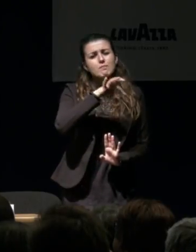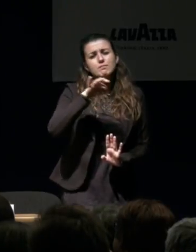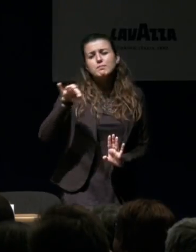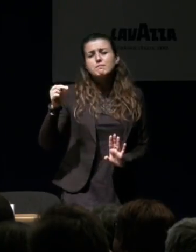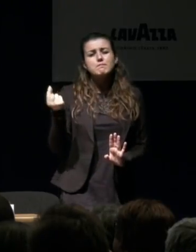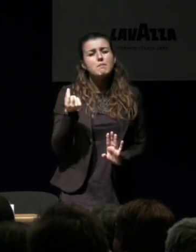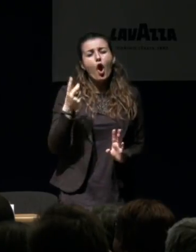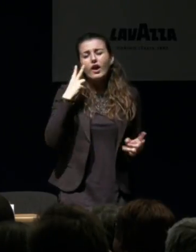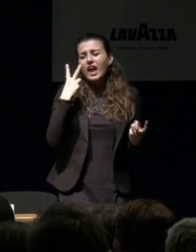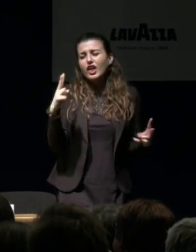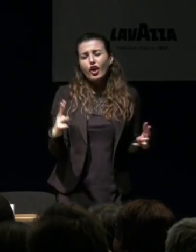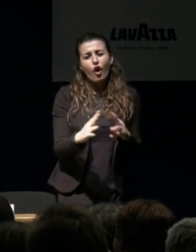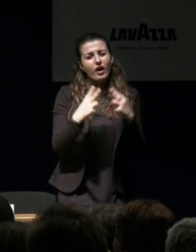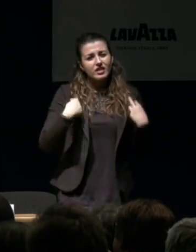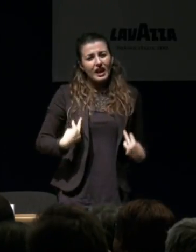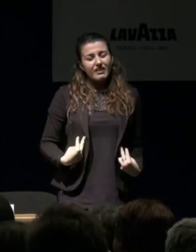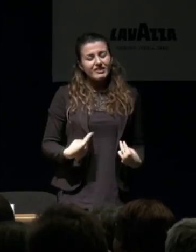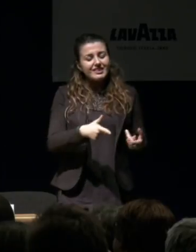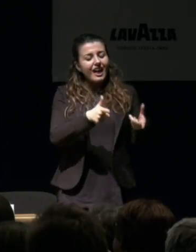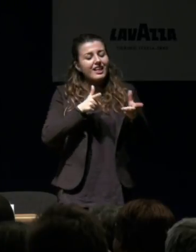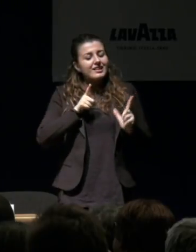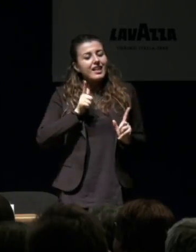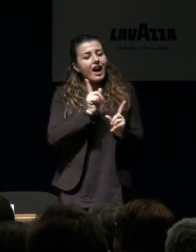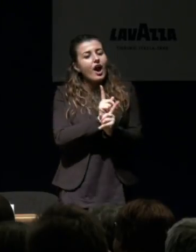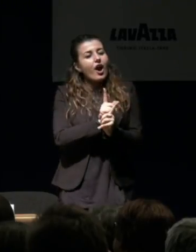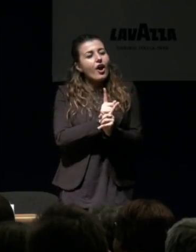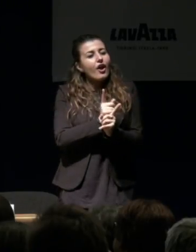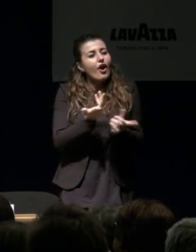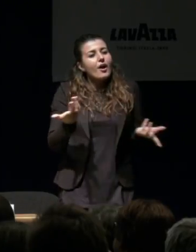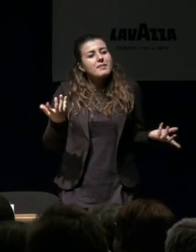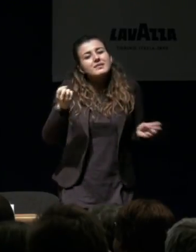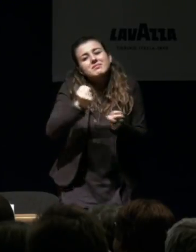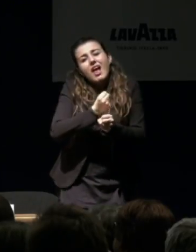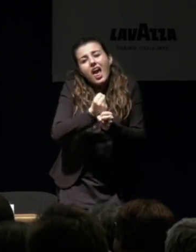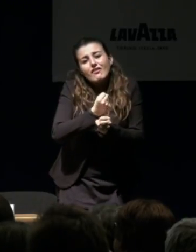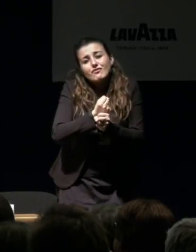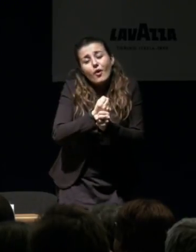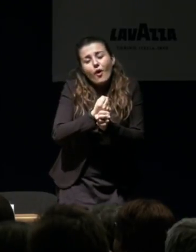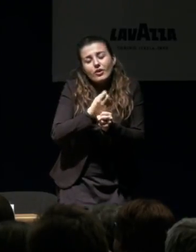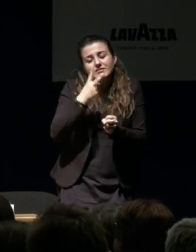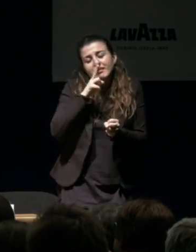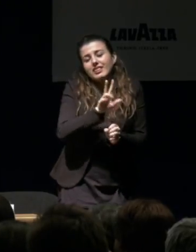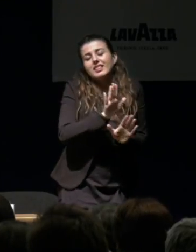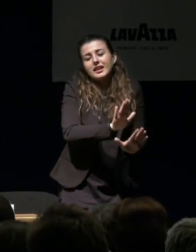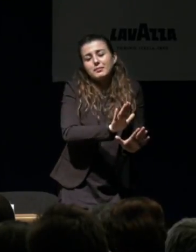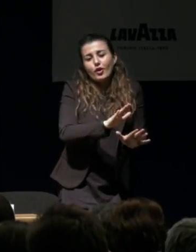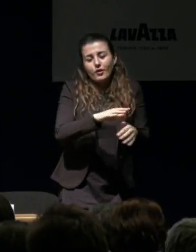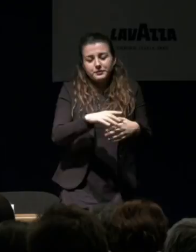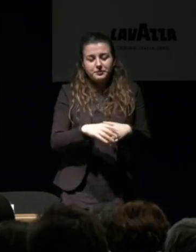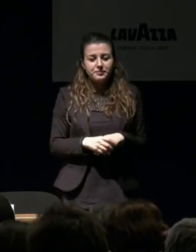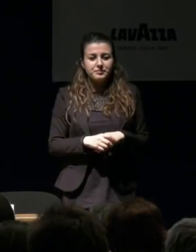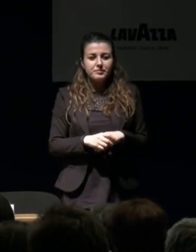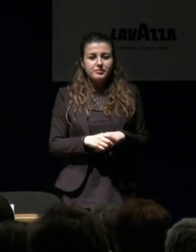danno il senso di una missione di un compito del senso di un lavoro e